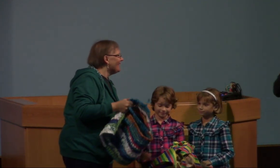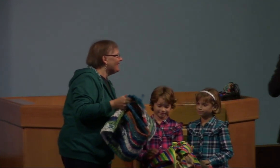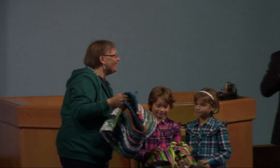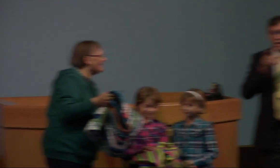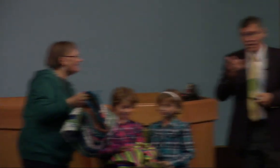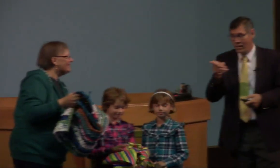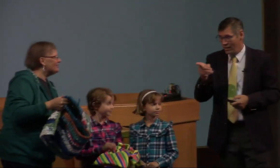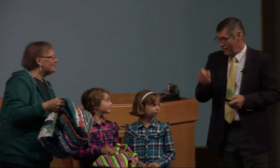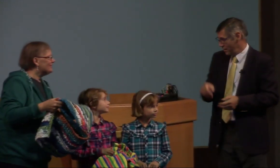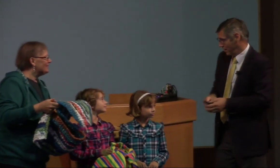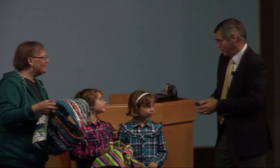Beteken